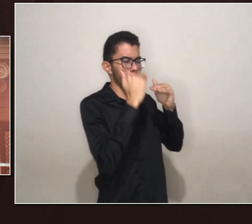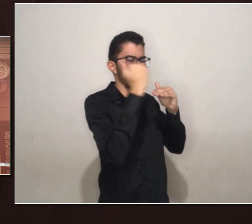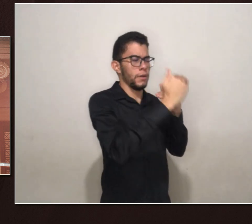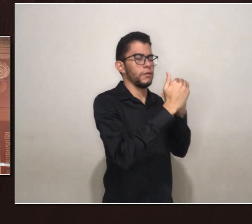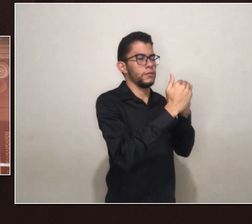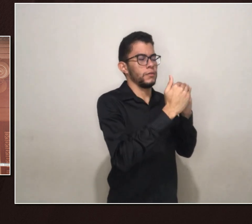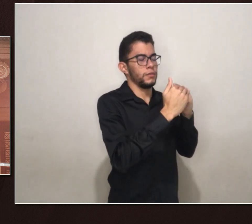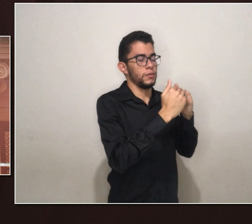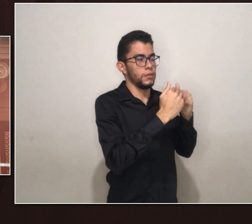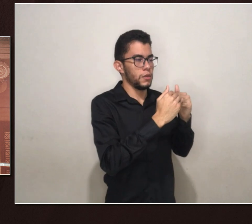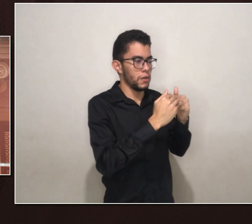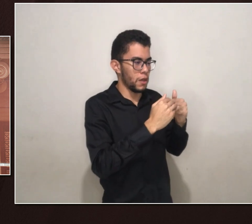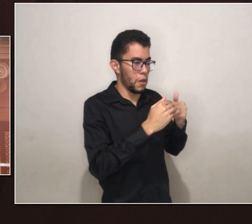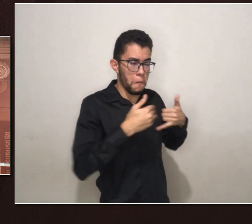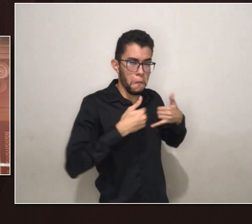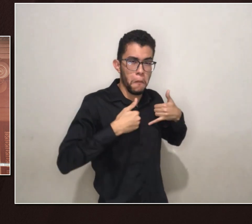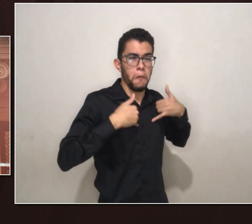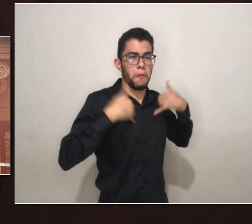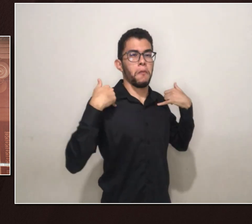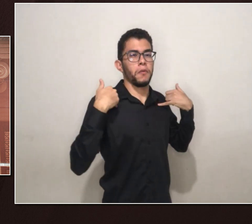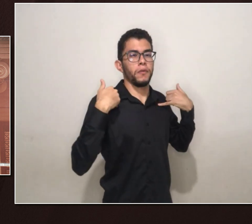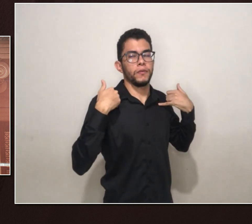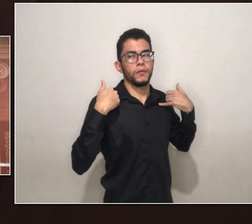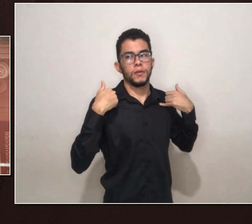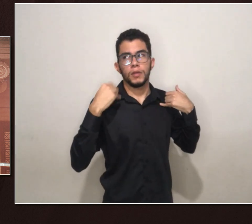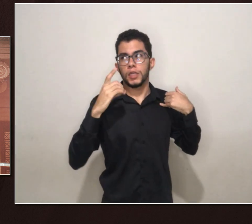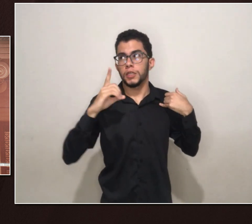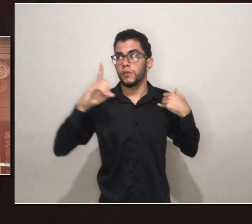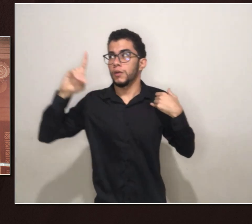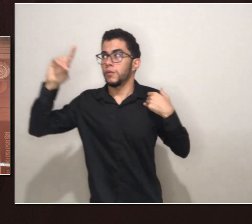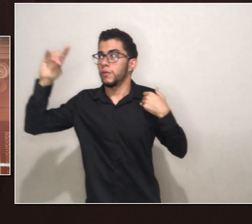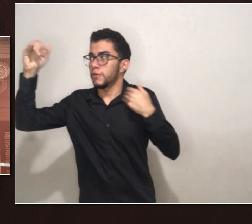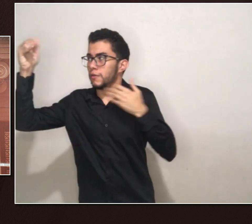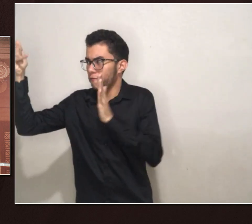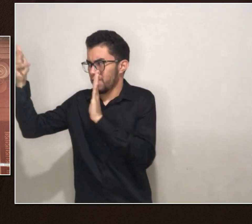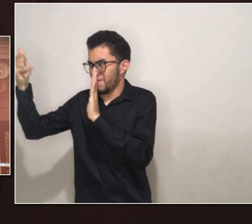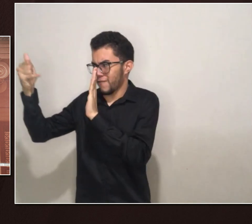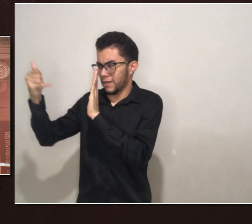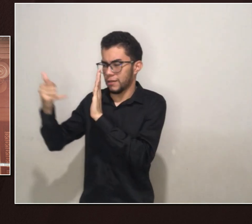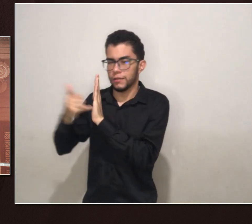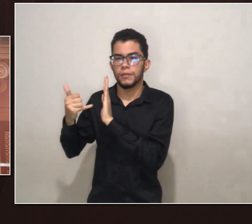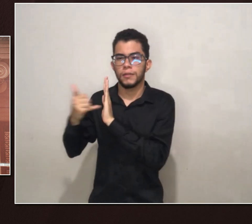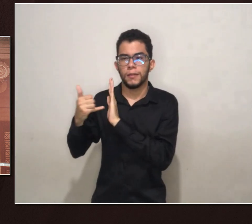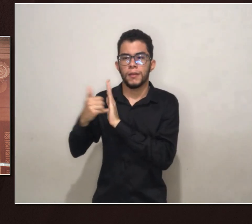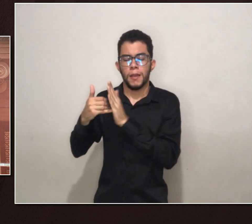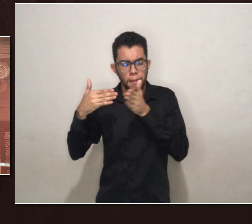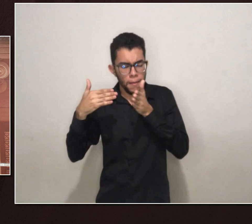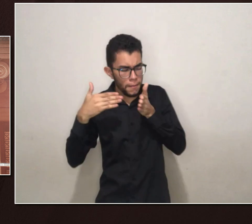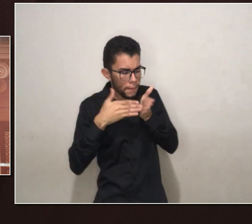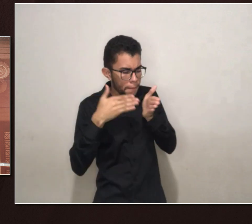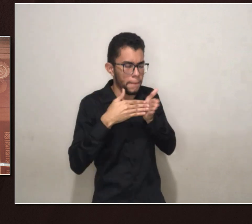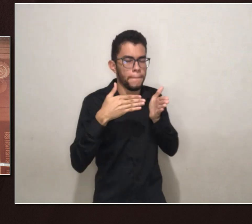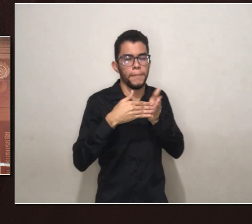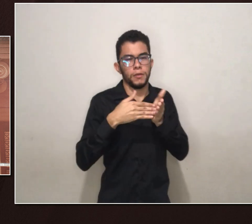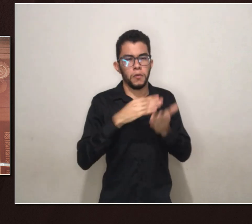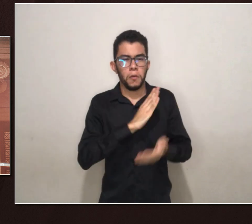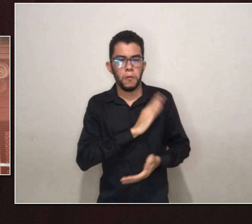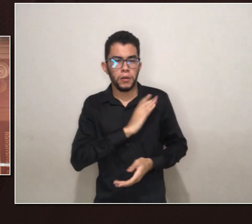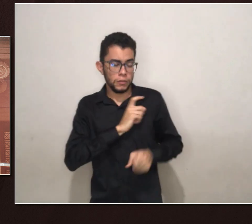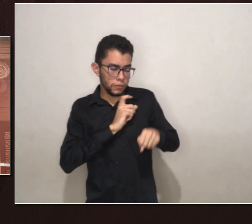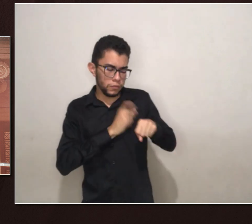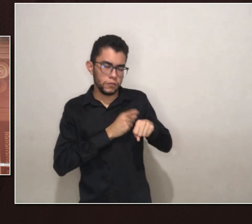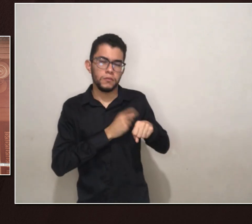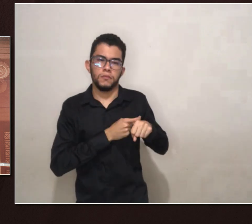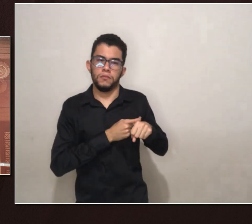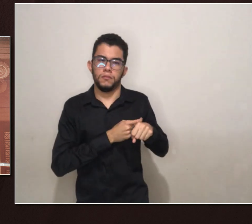Espírito fala. Queridos irmãos, nunca perca a simplicidade. Sabe,